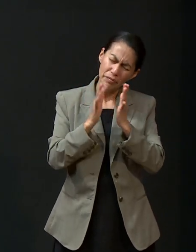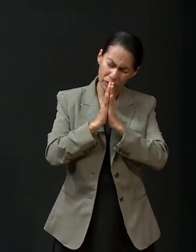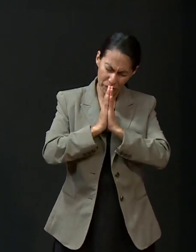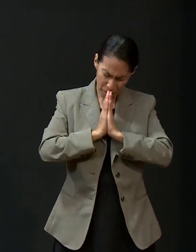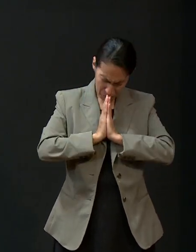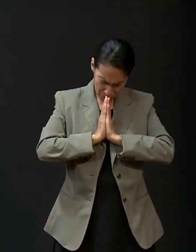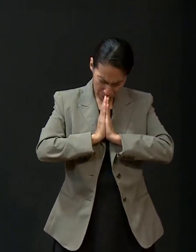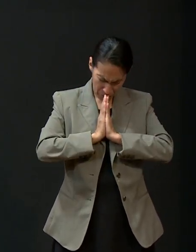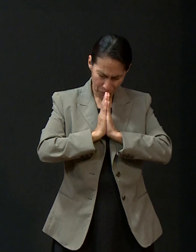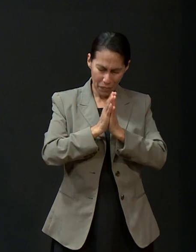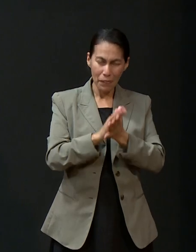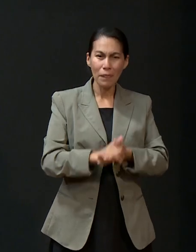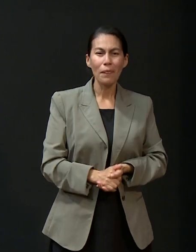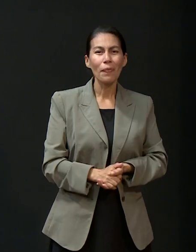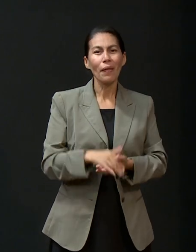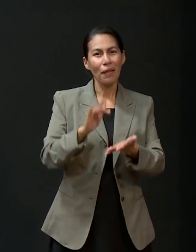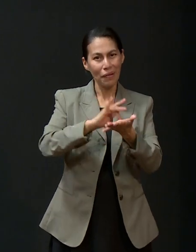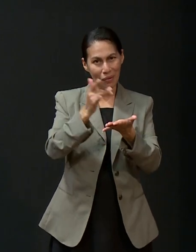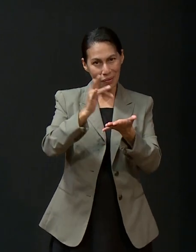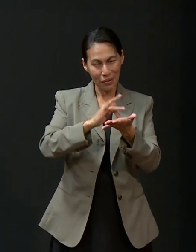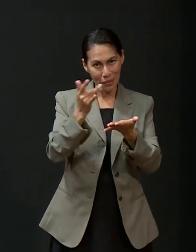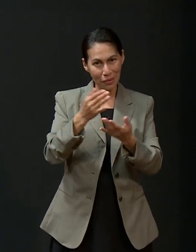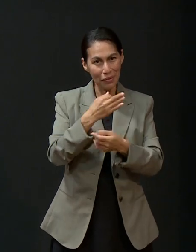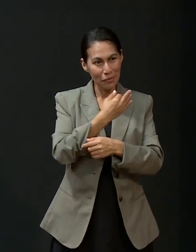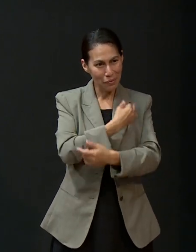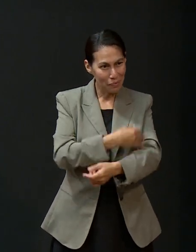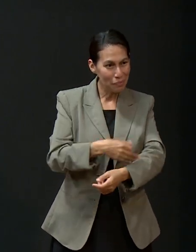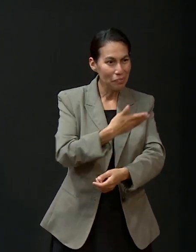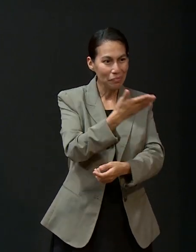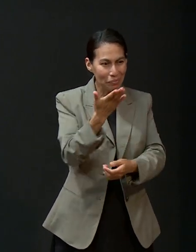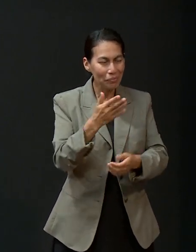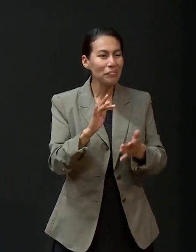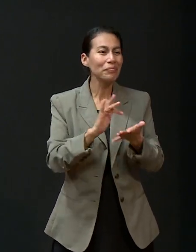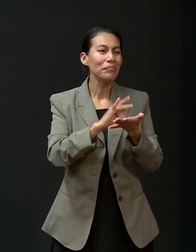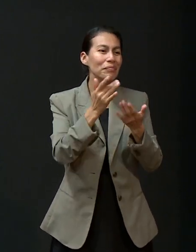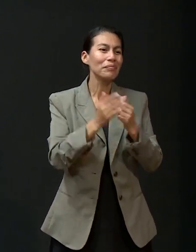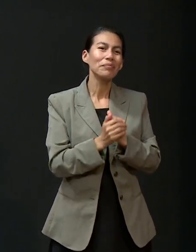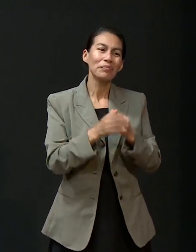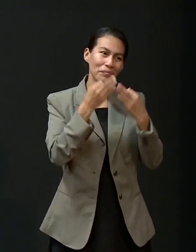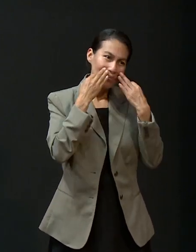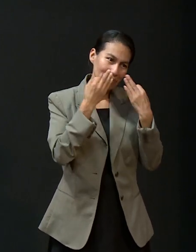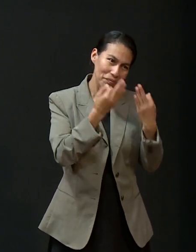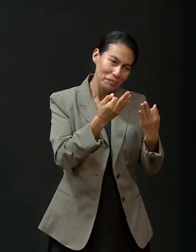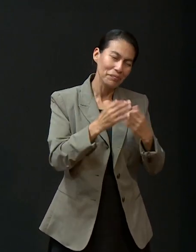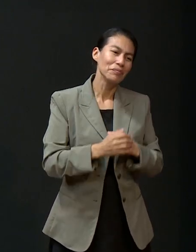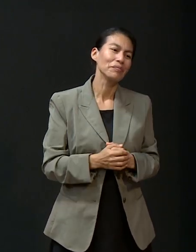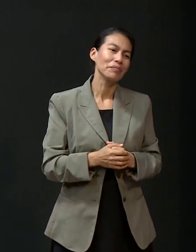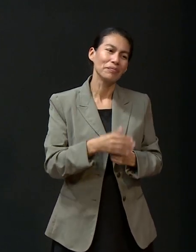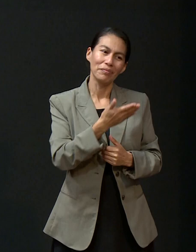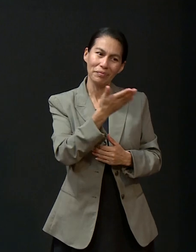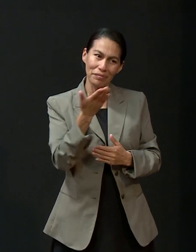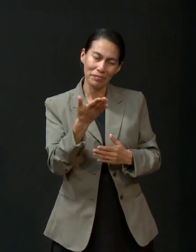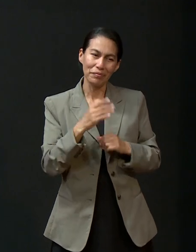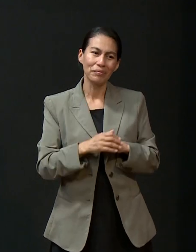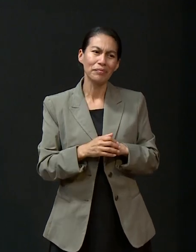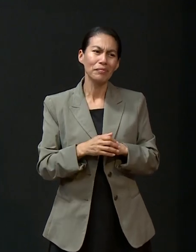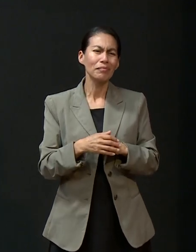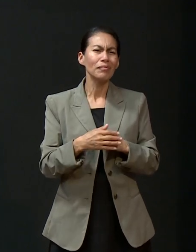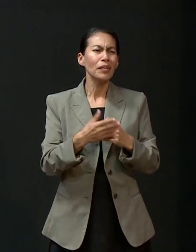familia Gracias Gracias Gracias Francisco Gracias por sus testimonios Que nos dan